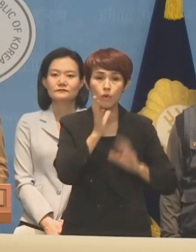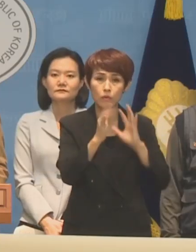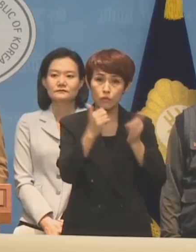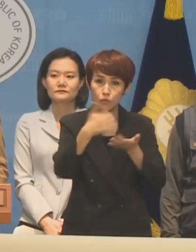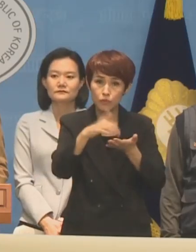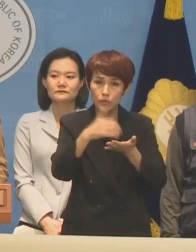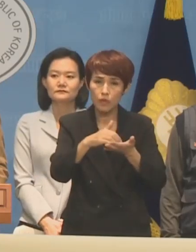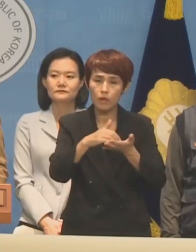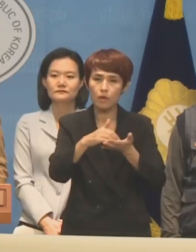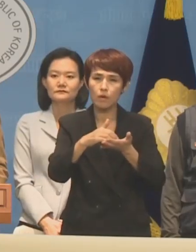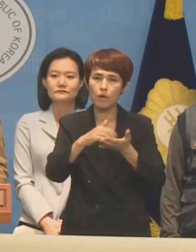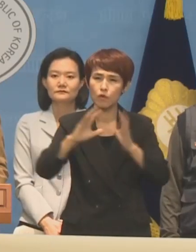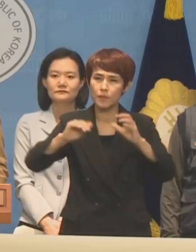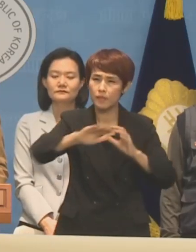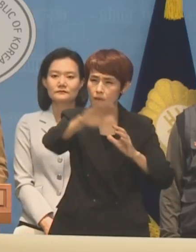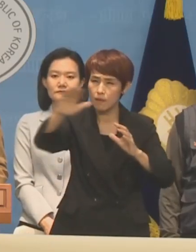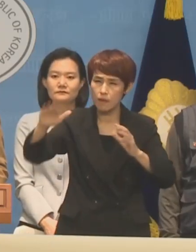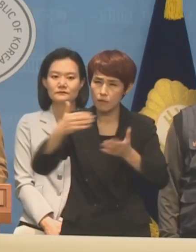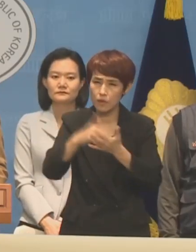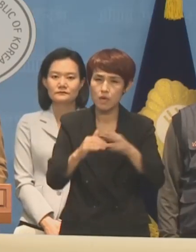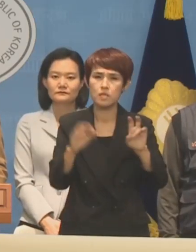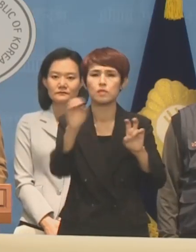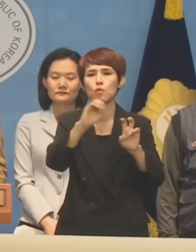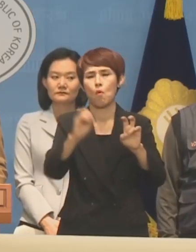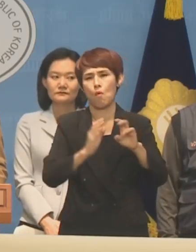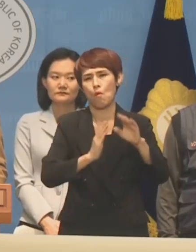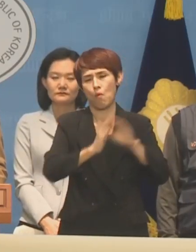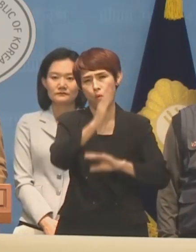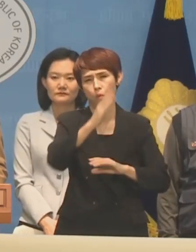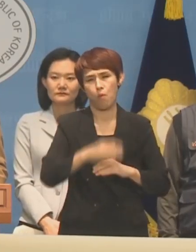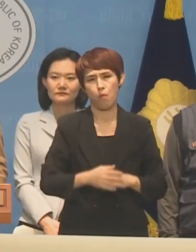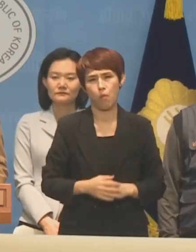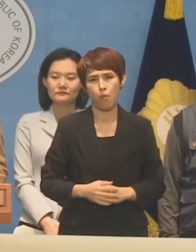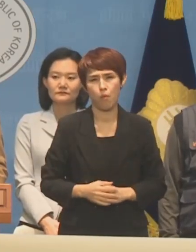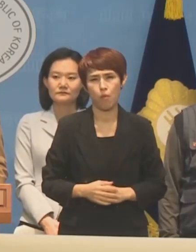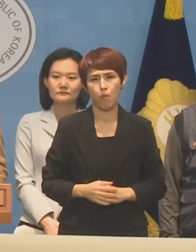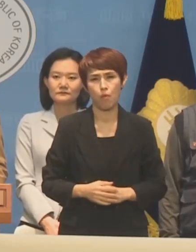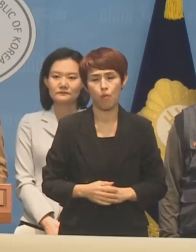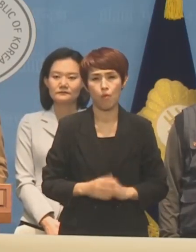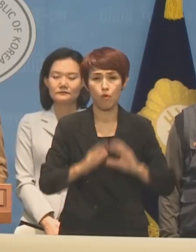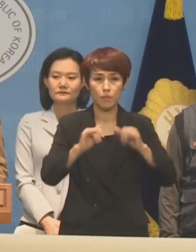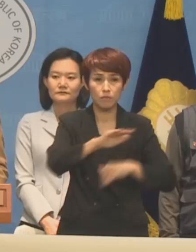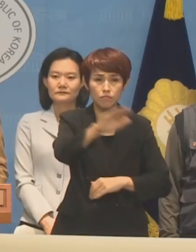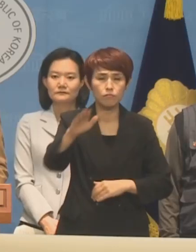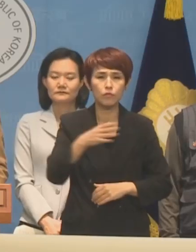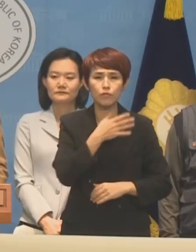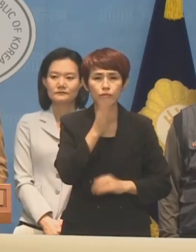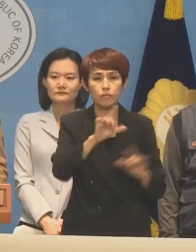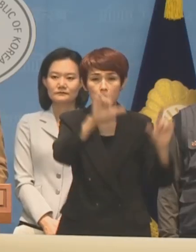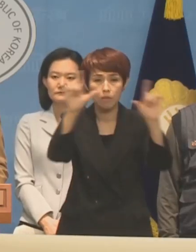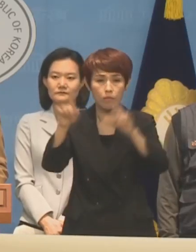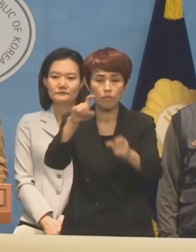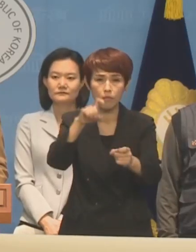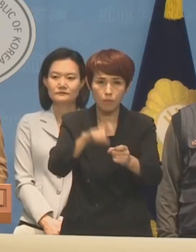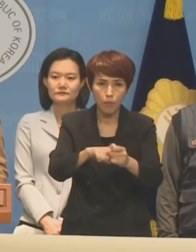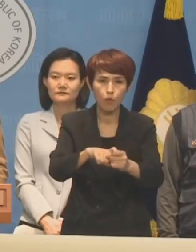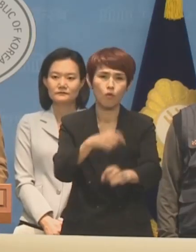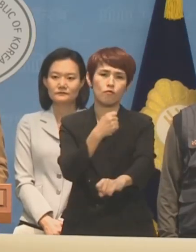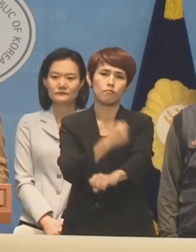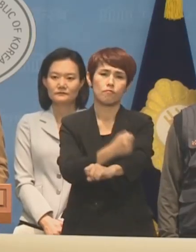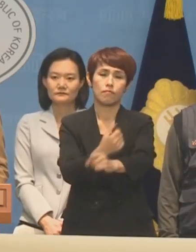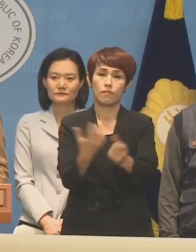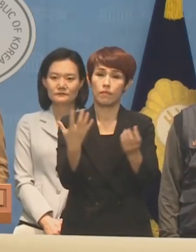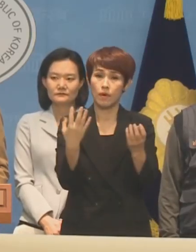전체 인구의 20%를 넘어가는 초고령 사회로 진입하였습니다. 국민의 노후를 위해서 늘